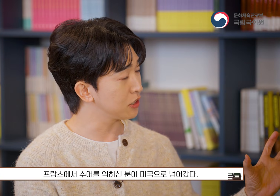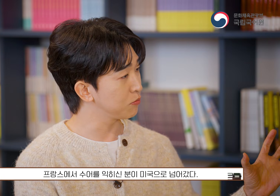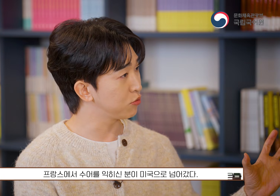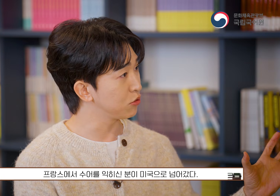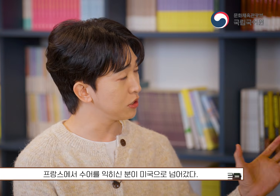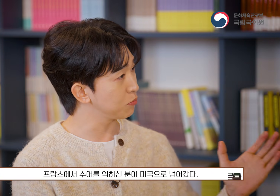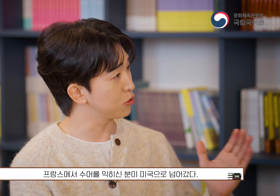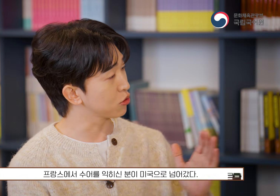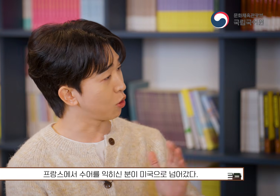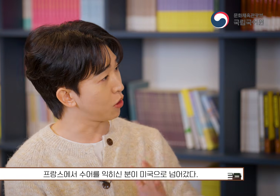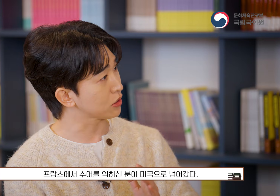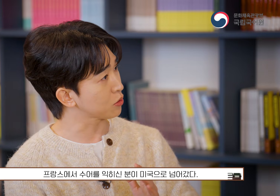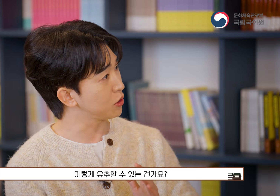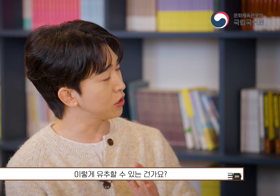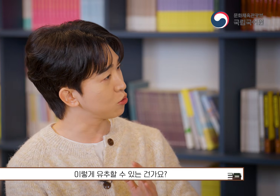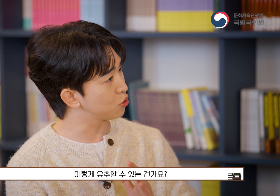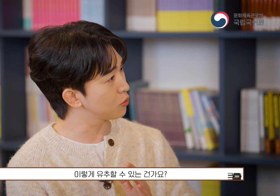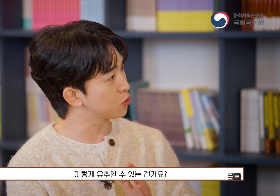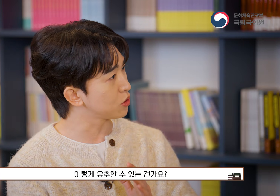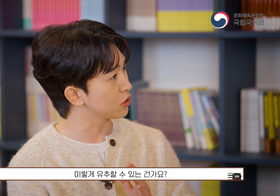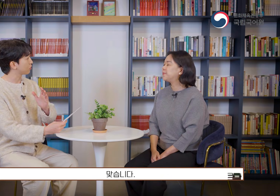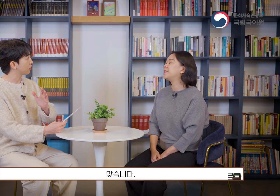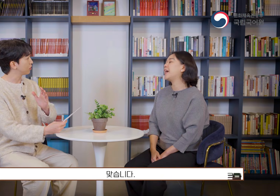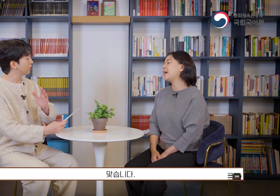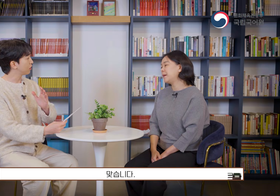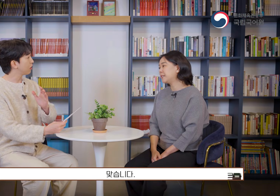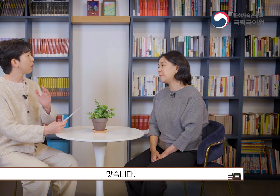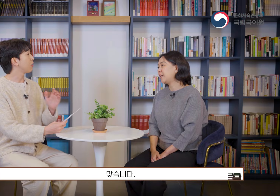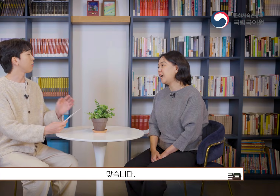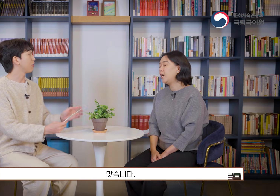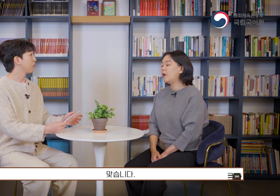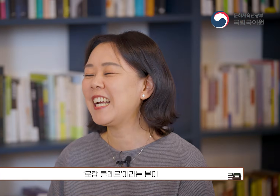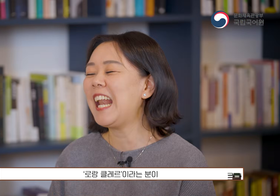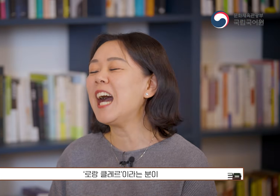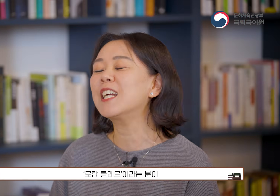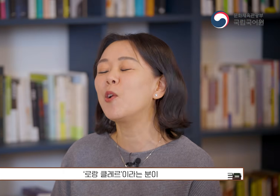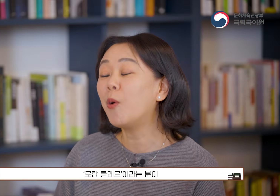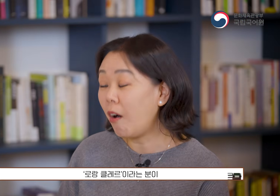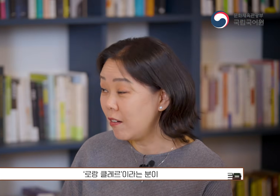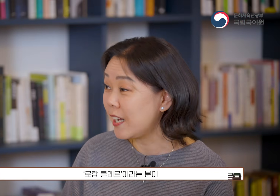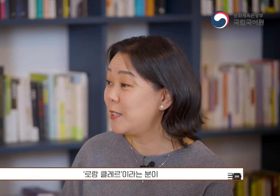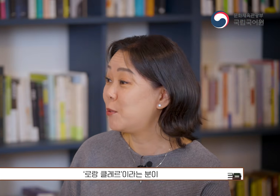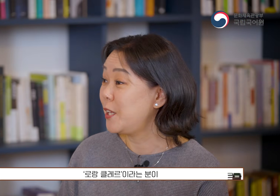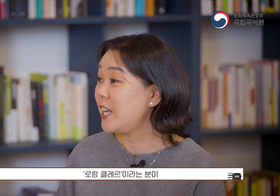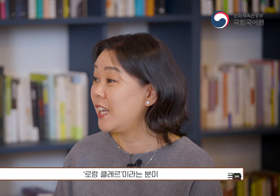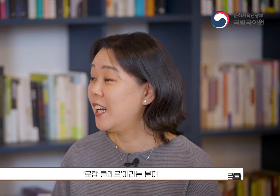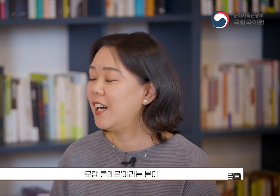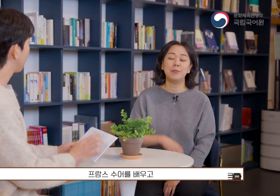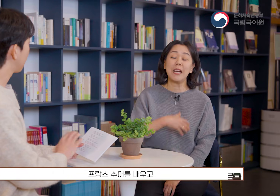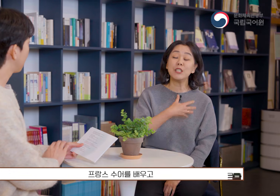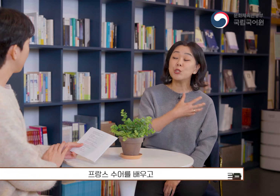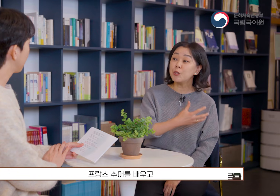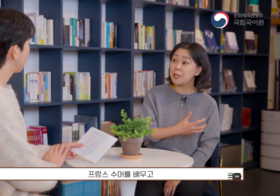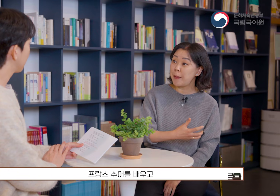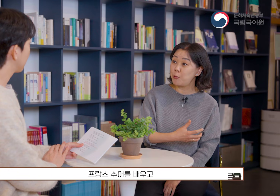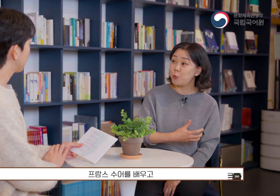익히신 분이 미국으로 넘어갔다 좀 이렇게 유추해 볼 수 있는 건가요? 네, 맞습니다. 클라크 로건이라는 분이 네. 프랑스 수어를 배우고